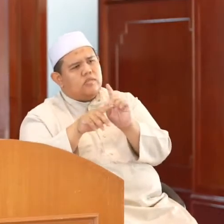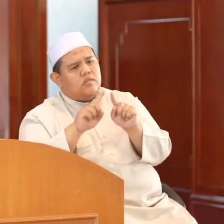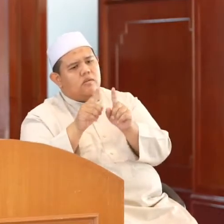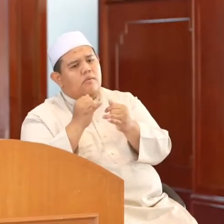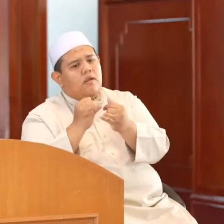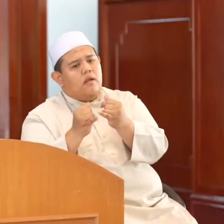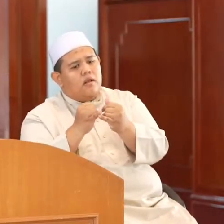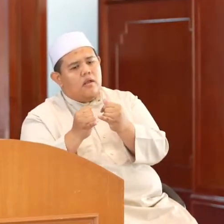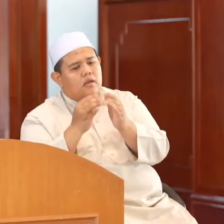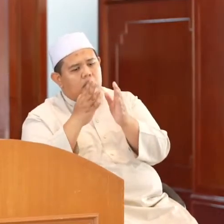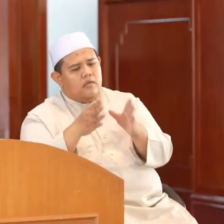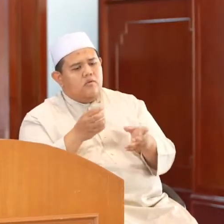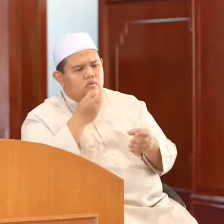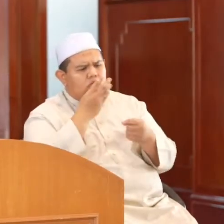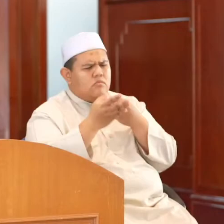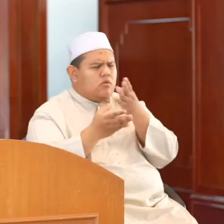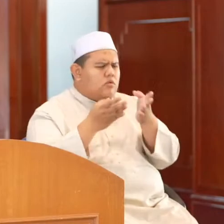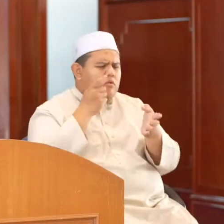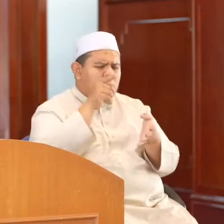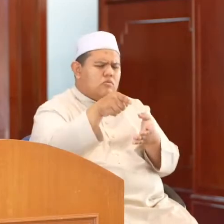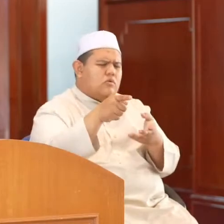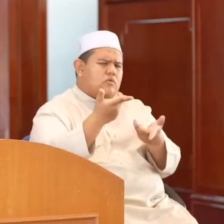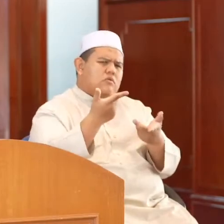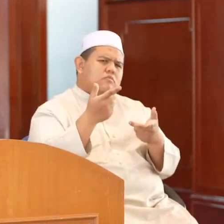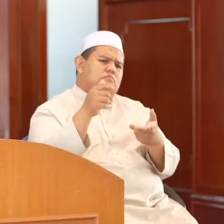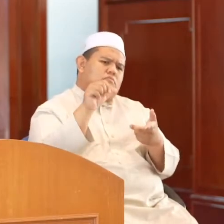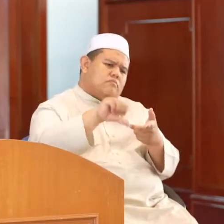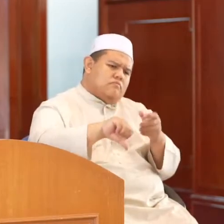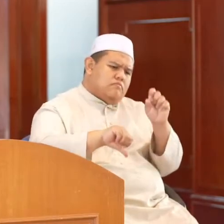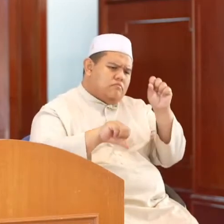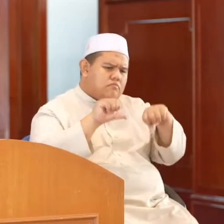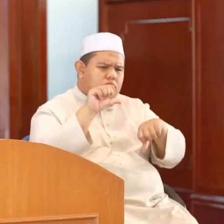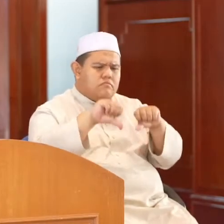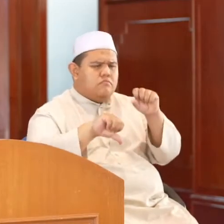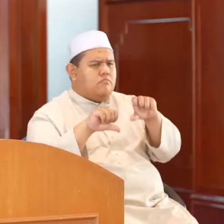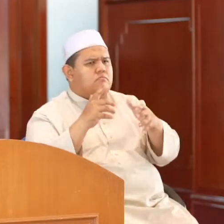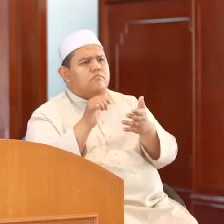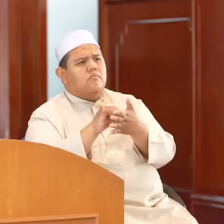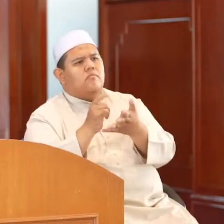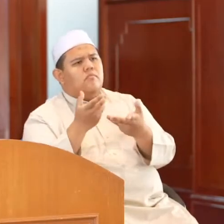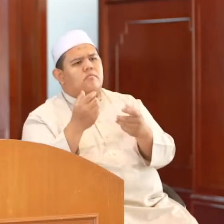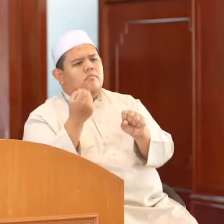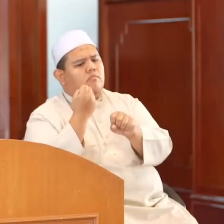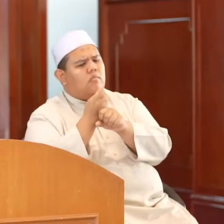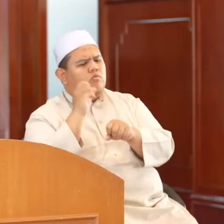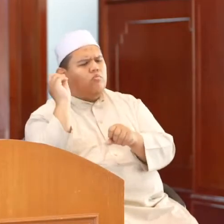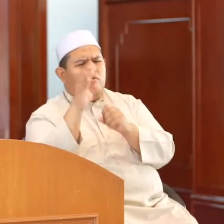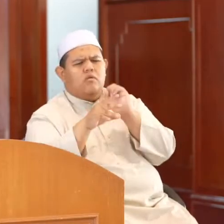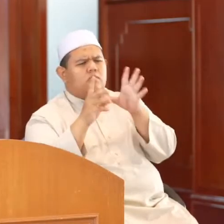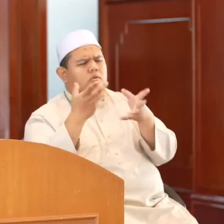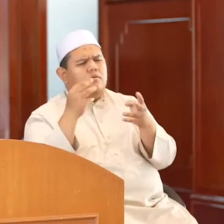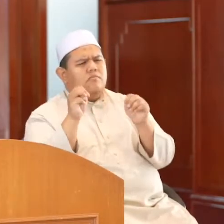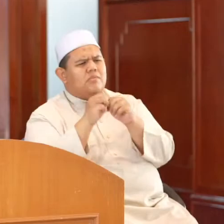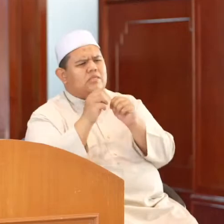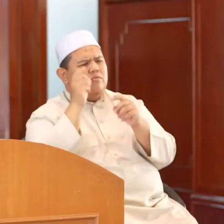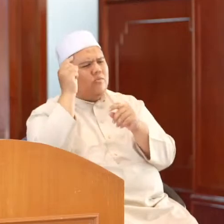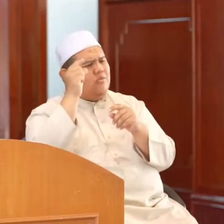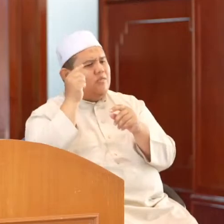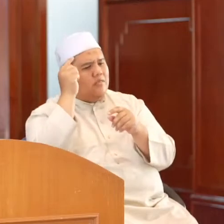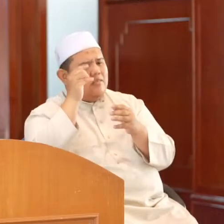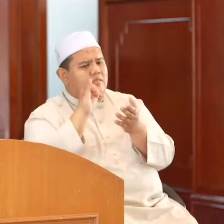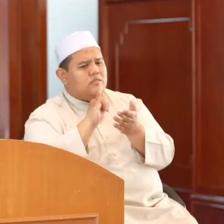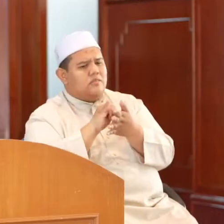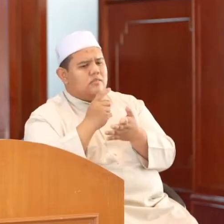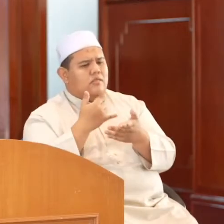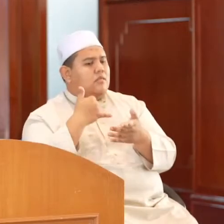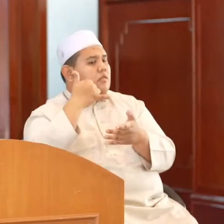Akhirnya orang pun tahmah dia dan orang pun melentar dia dengan batu dan seumpamanya, budak-budak kejar dia,